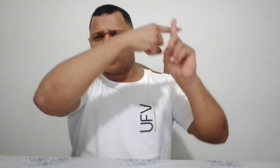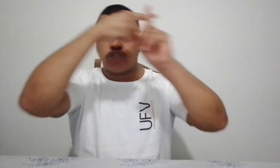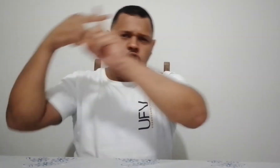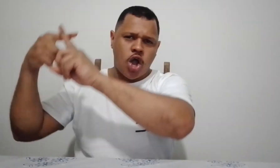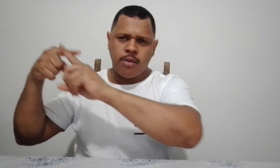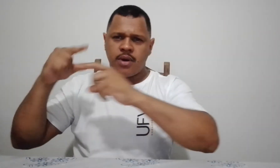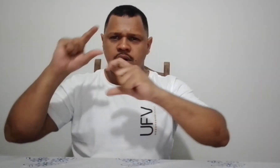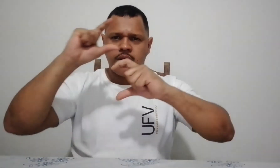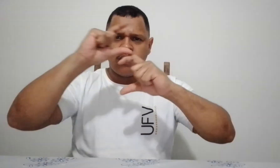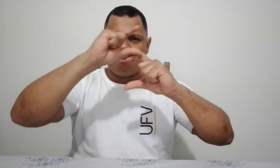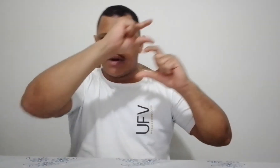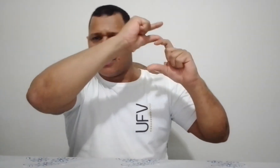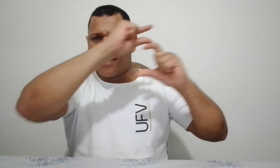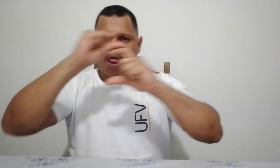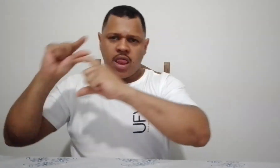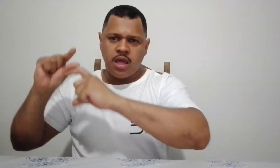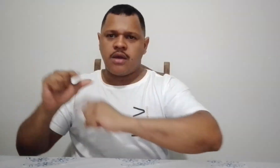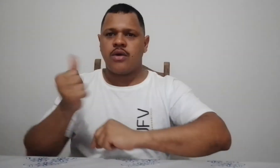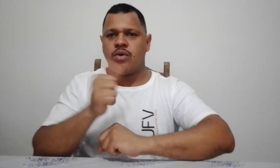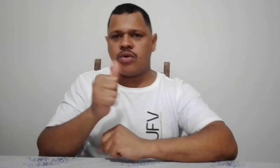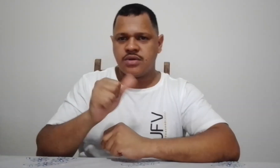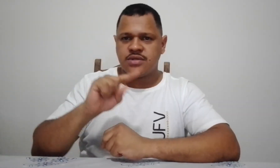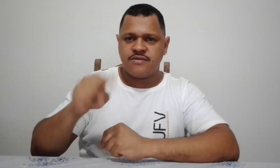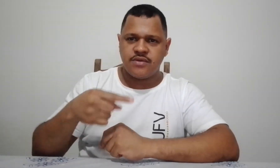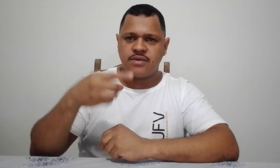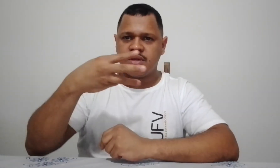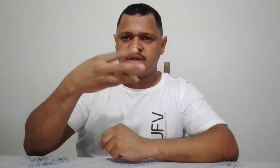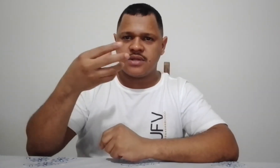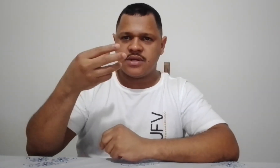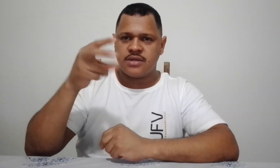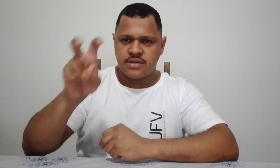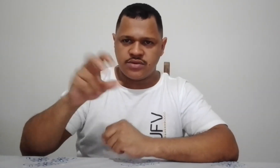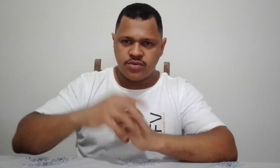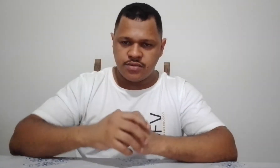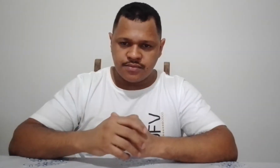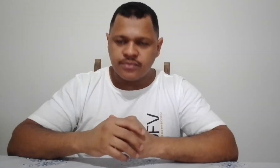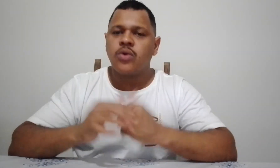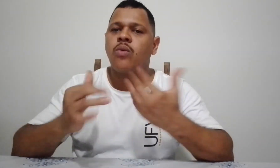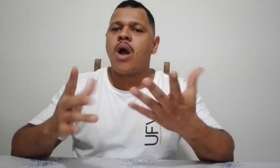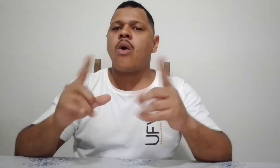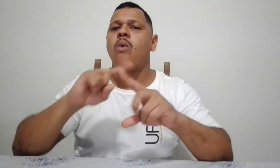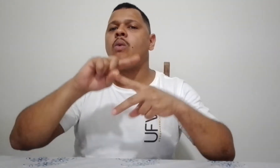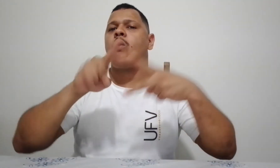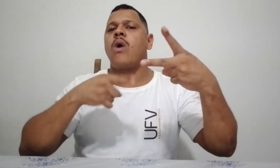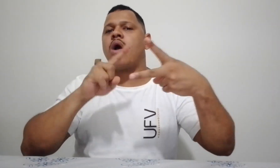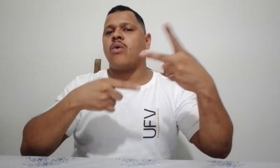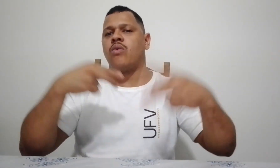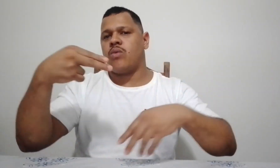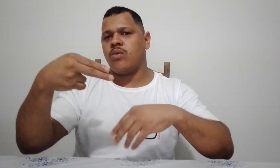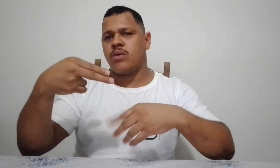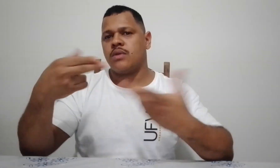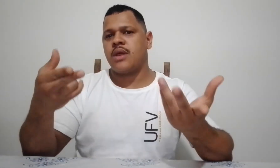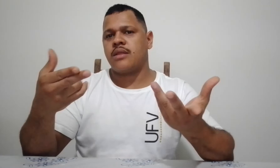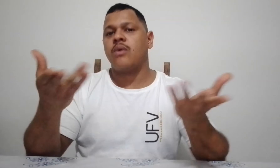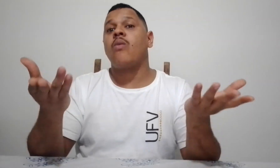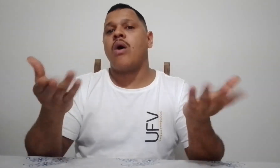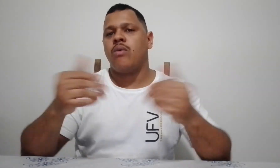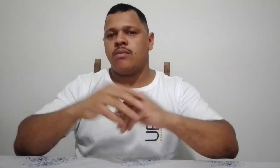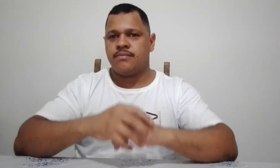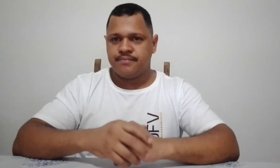módulo de 11,35. E qual seria o ângulo, o θ do I soma? Tangente não é